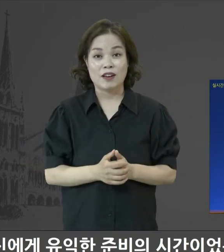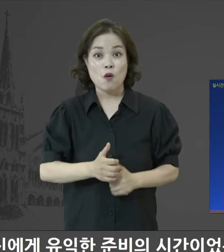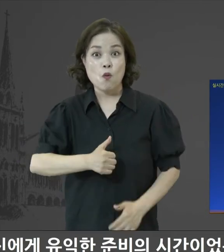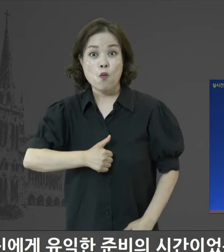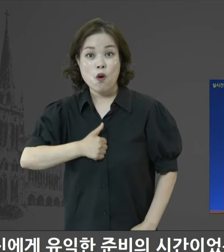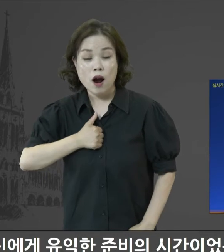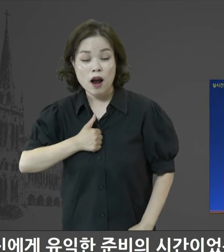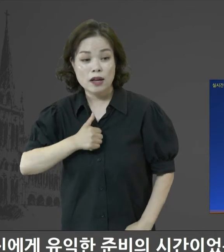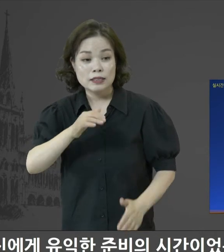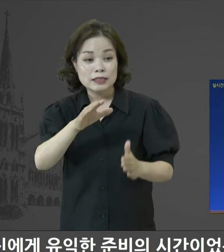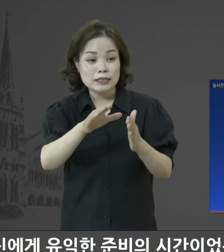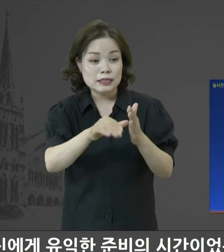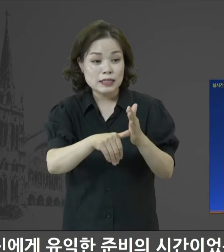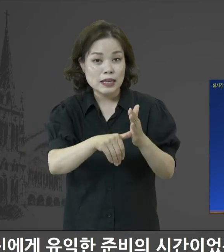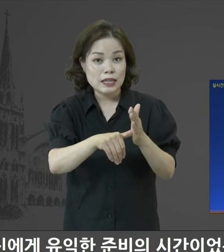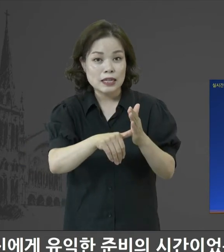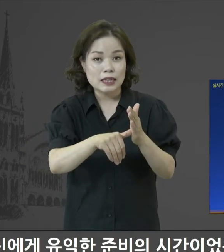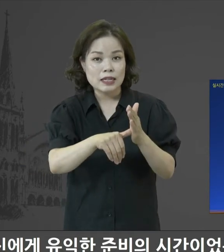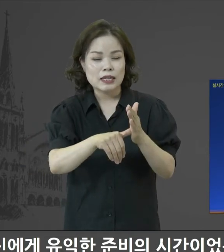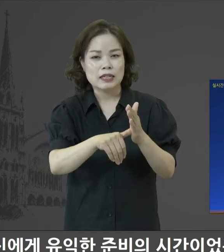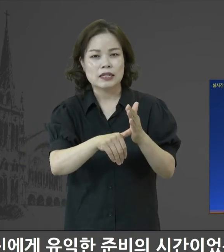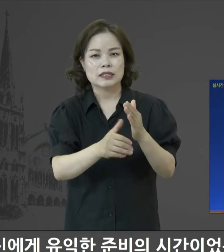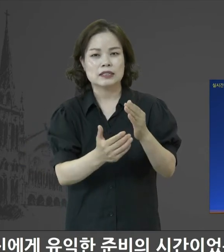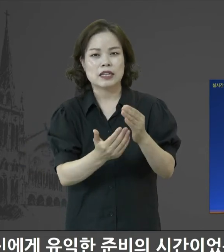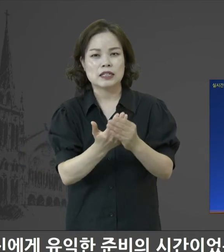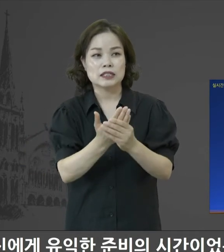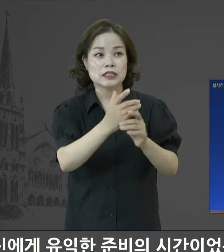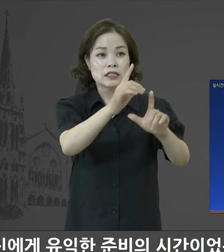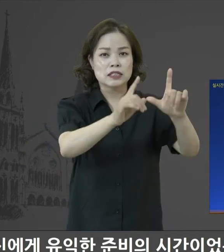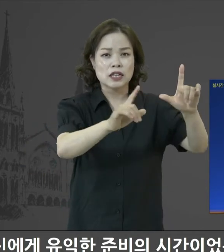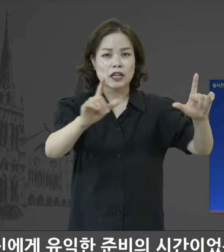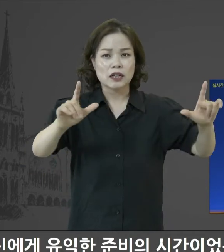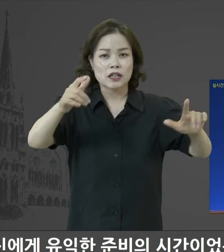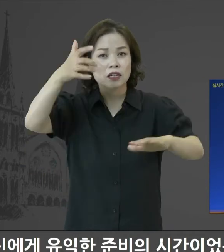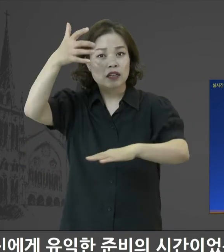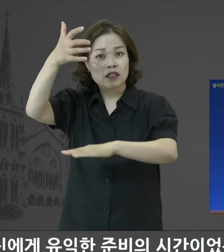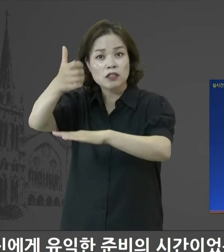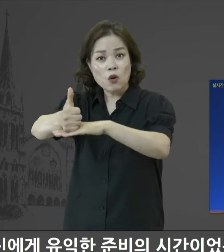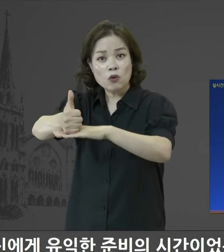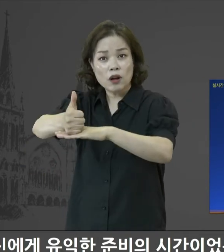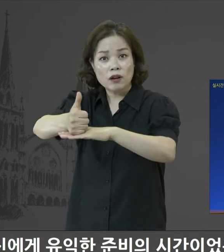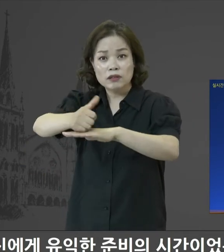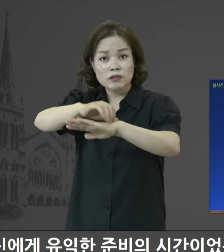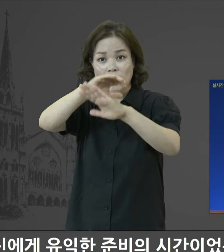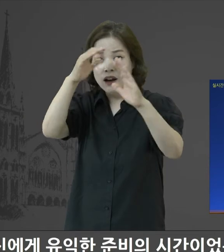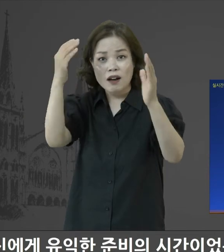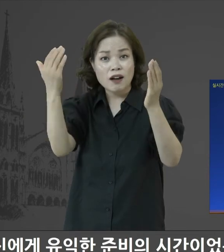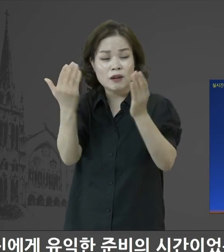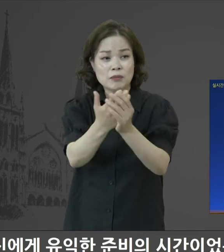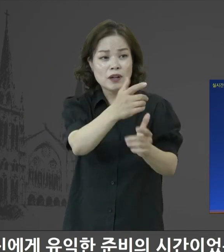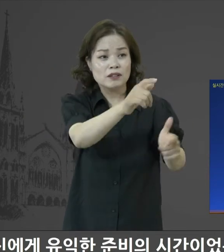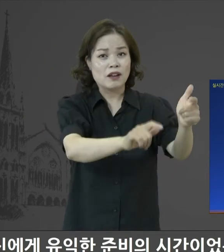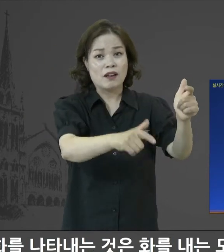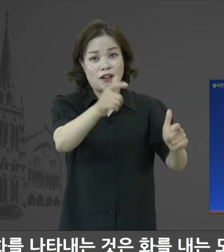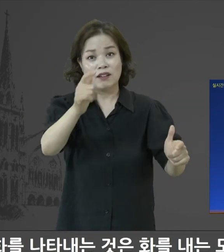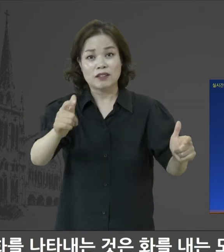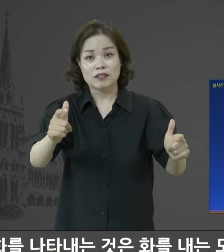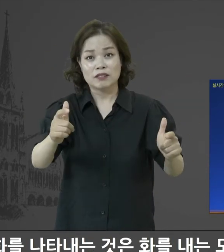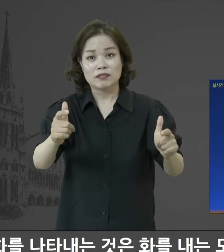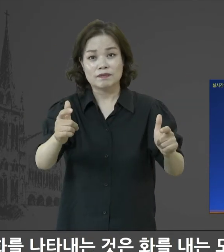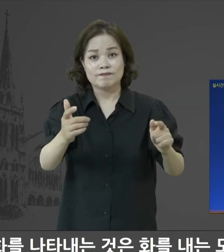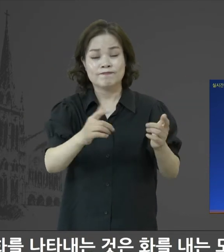화가 났을 때 일어나는 이 현상, 결과, 이런 거 다 너무나 다양하기 때문에